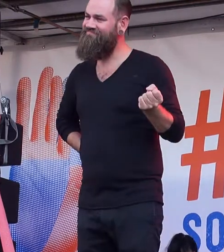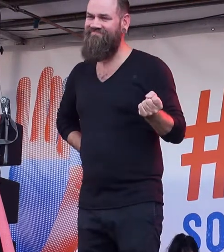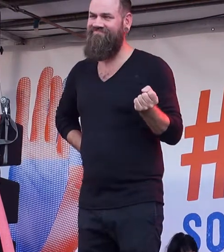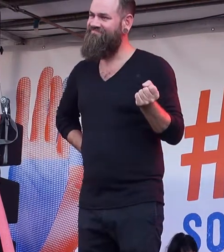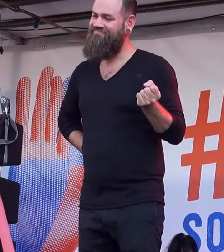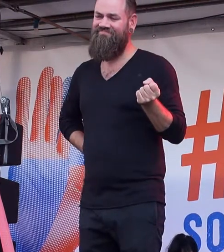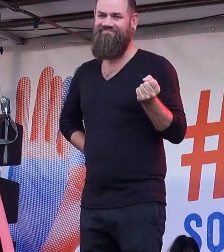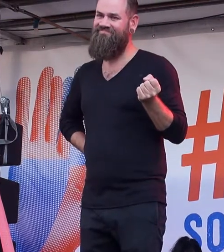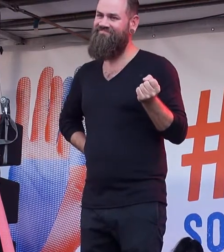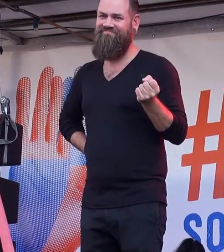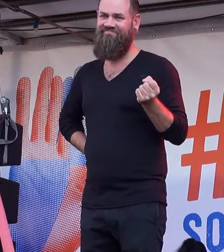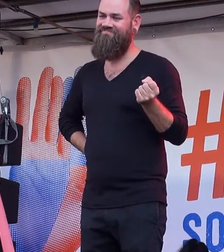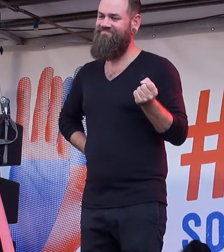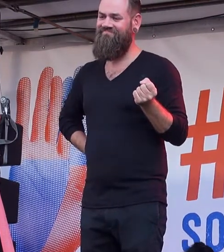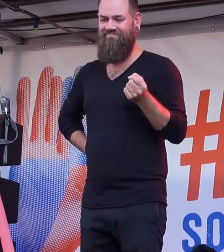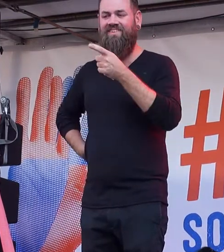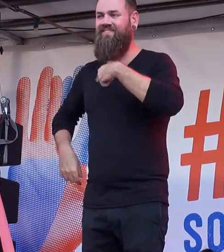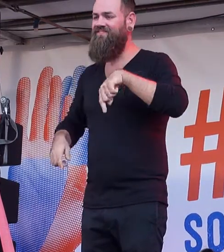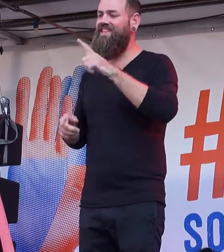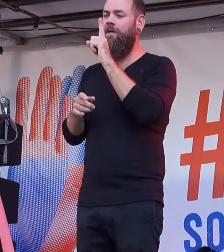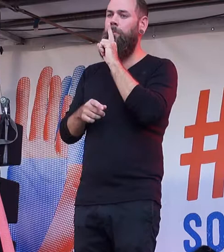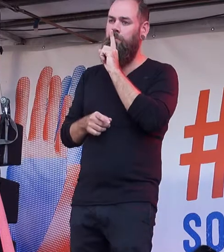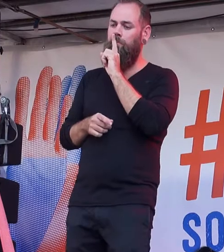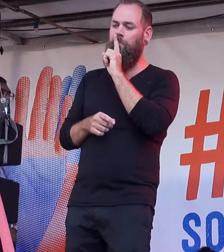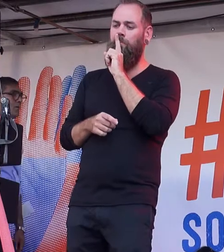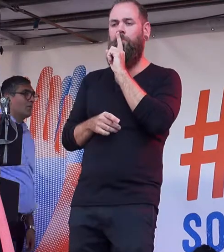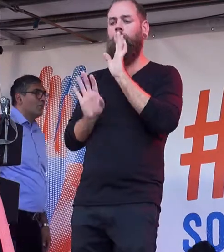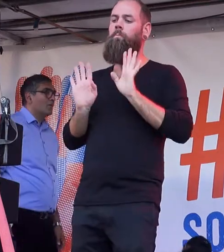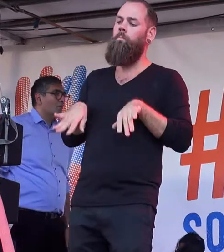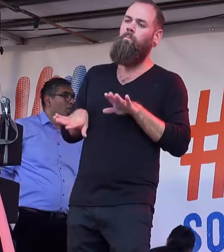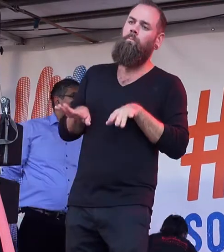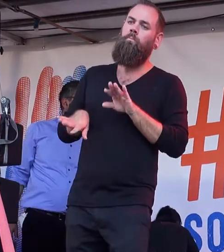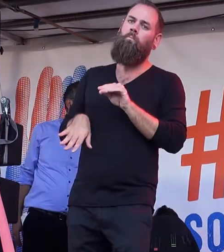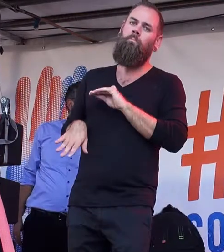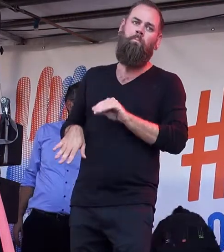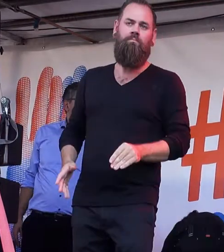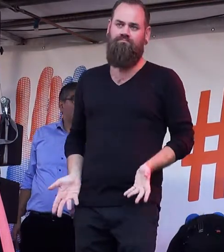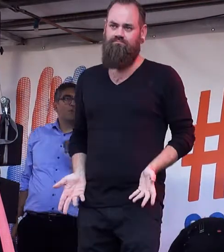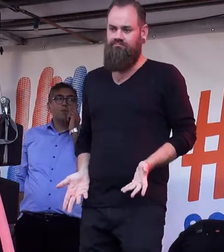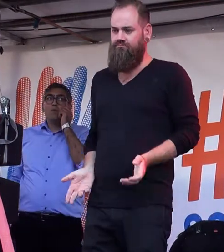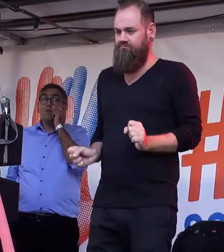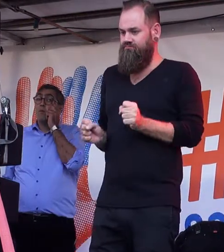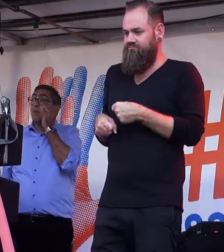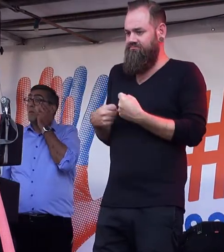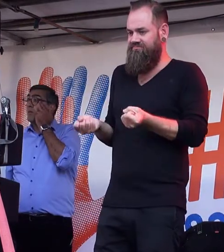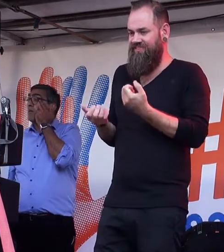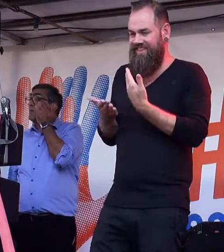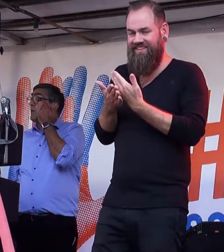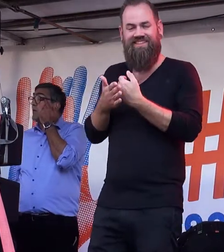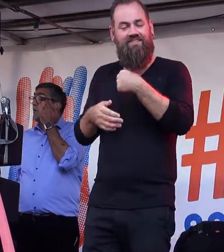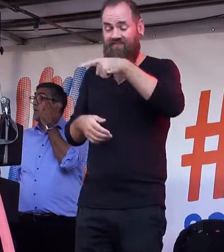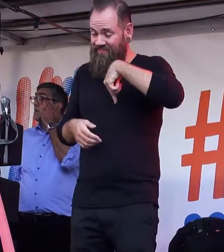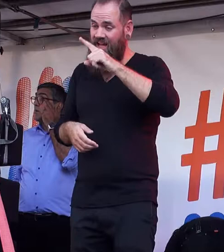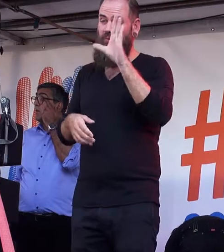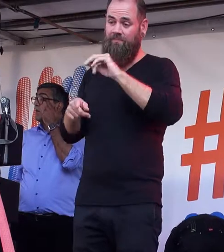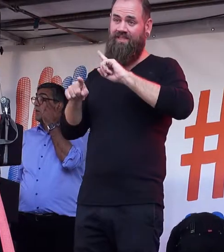wer sich nicht äußert, macht sich genauso schuldig wie diejenigen, die hetzen und pöbeln und Menschen